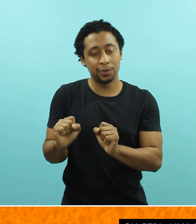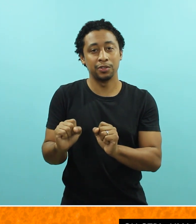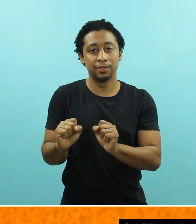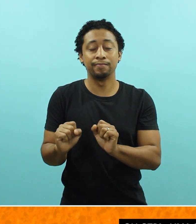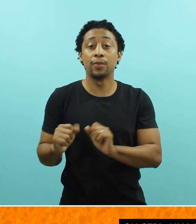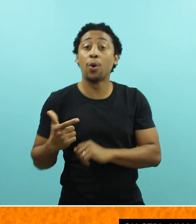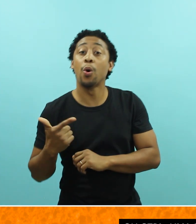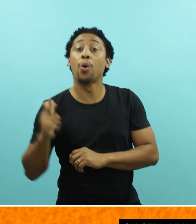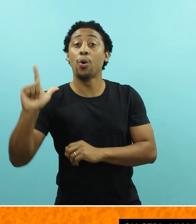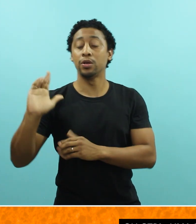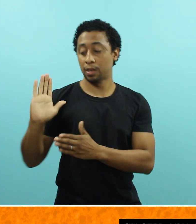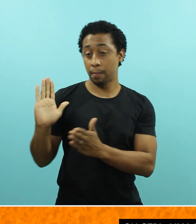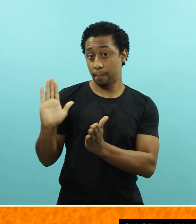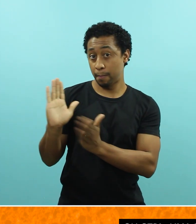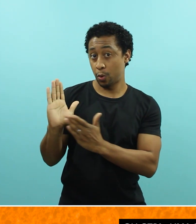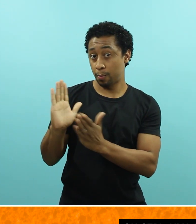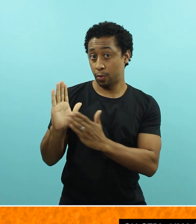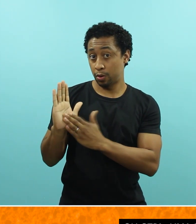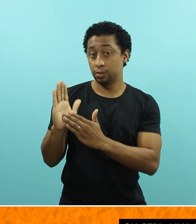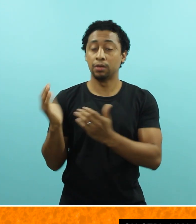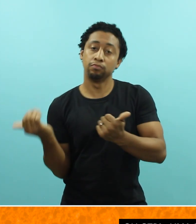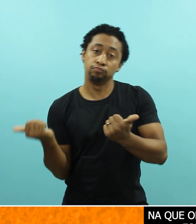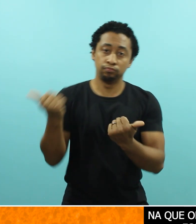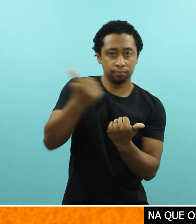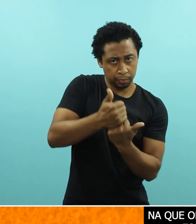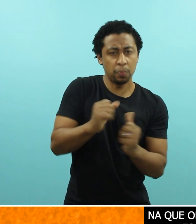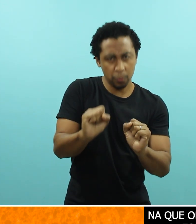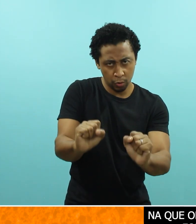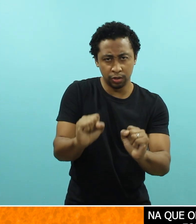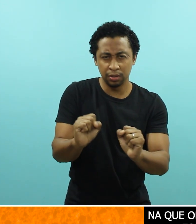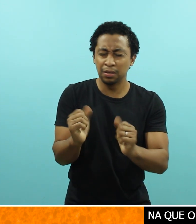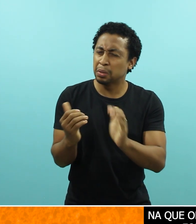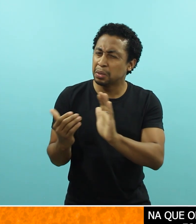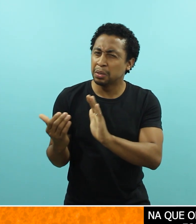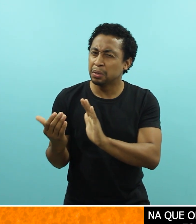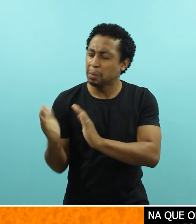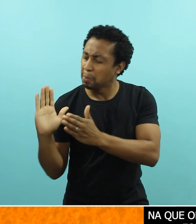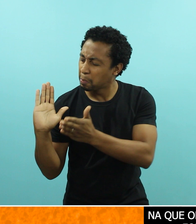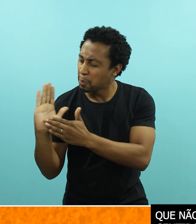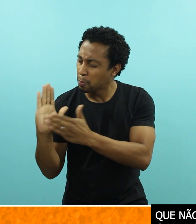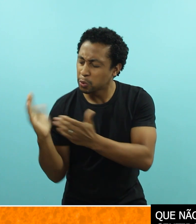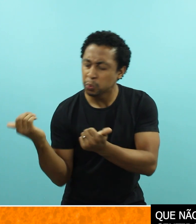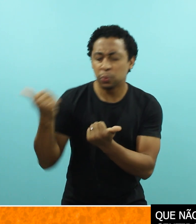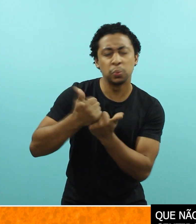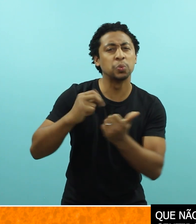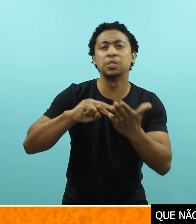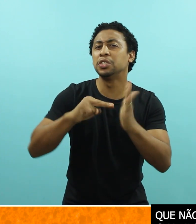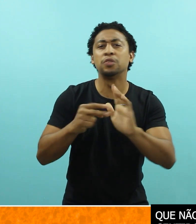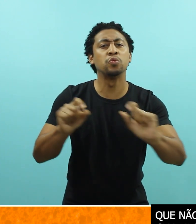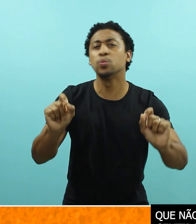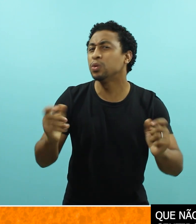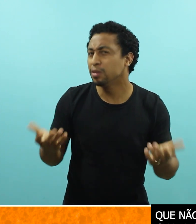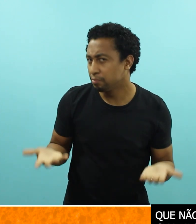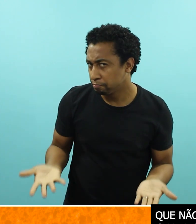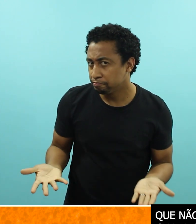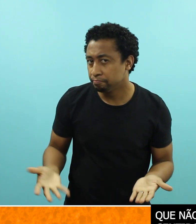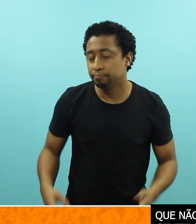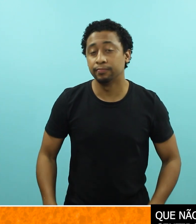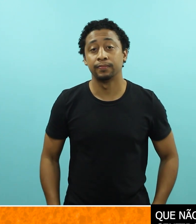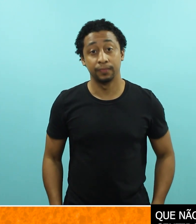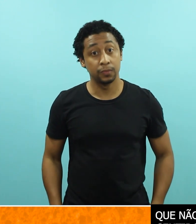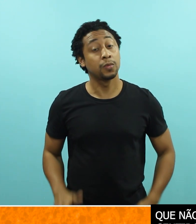seja, uma proposta baseada na que originalmente foi feita, que não altere seu